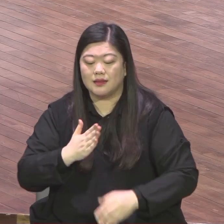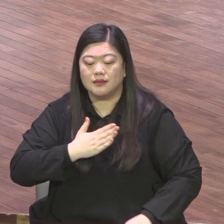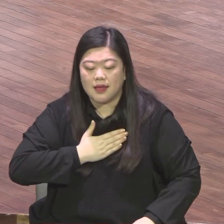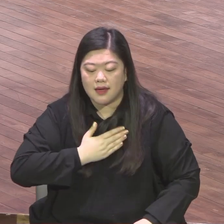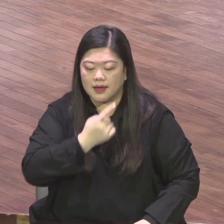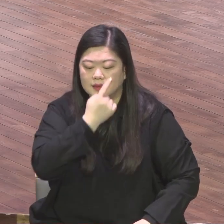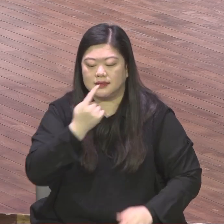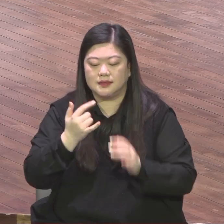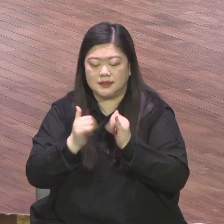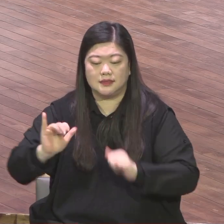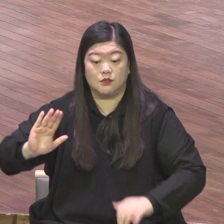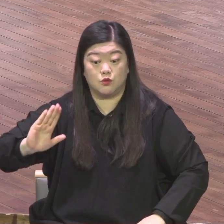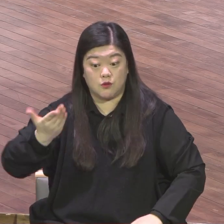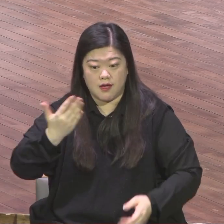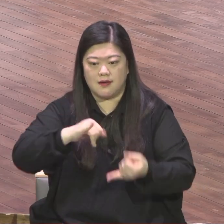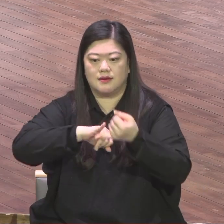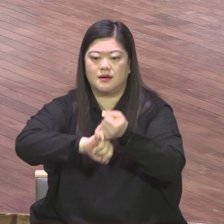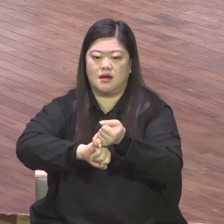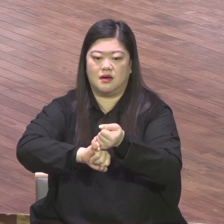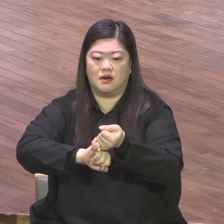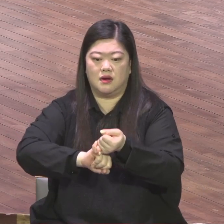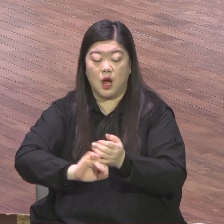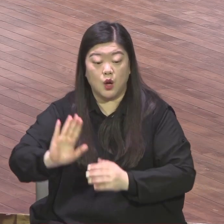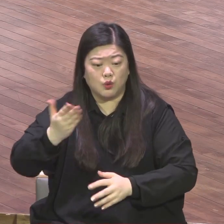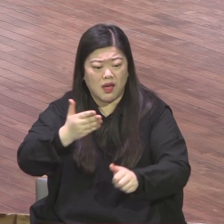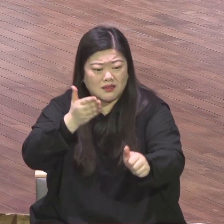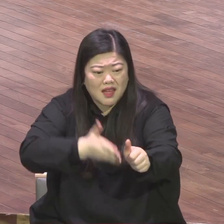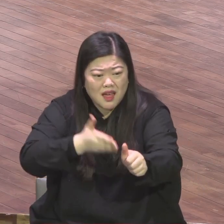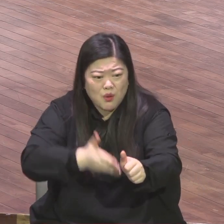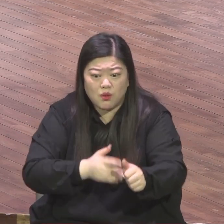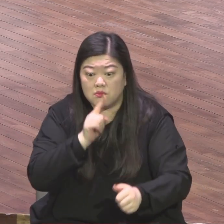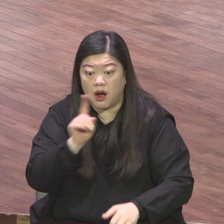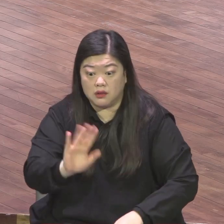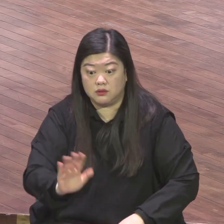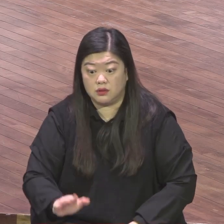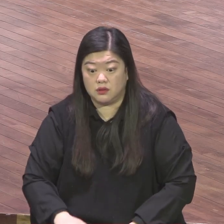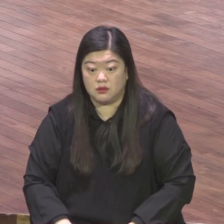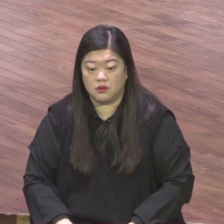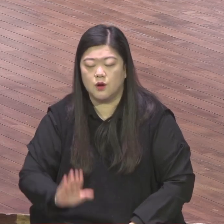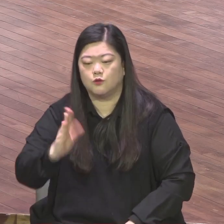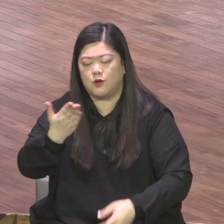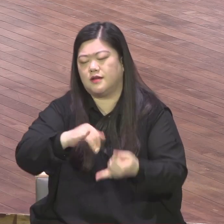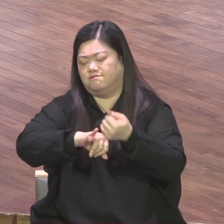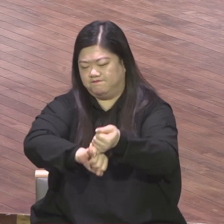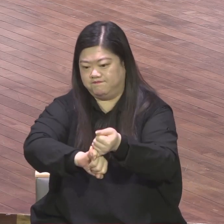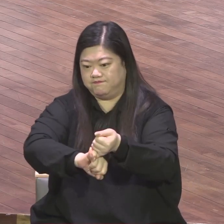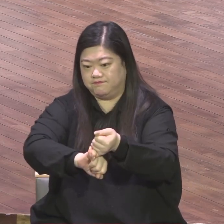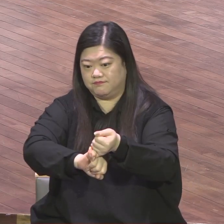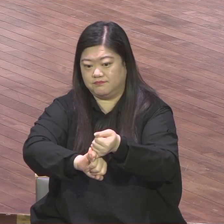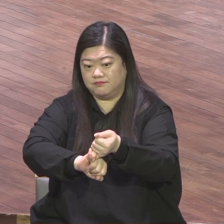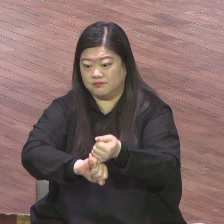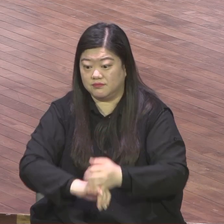없어요. 내가 해야 됩니다. 머리 깎고 또 시집장가고 수도하고 도 닦고 도 닦고